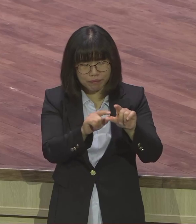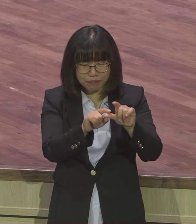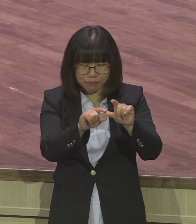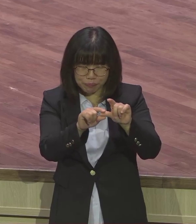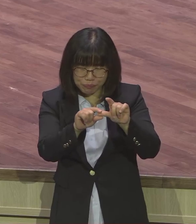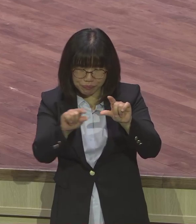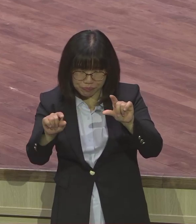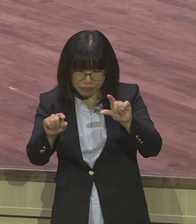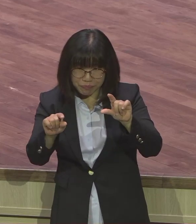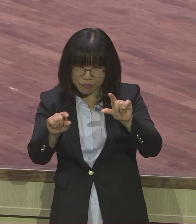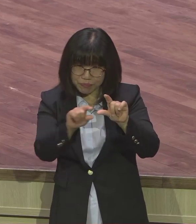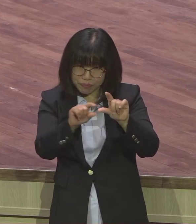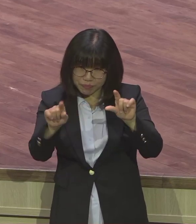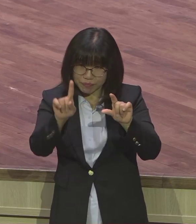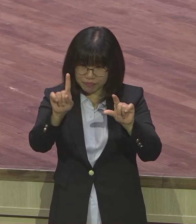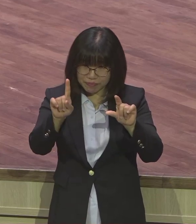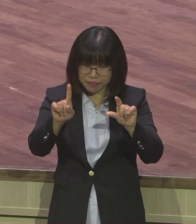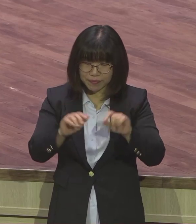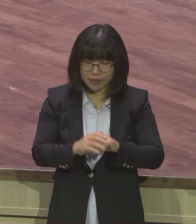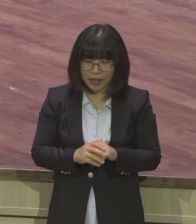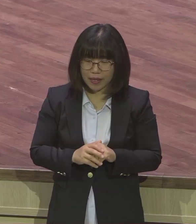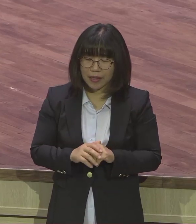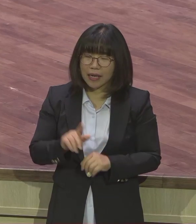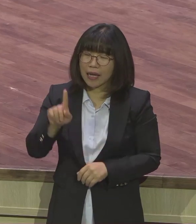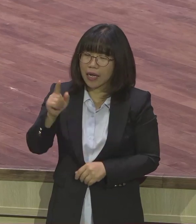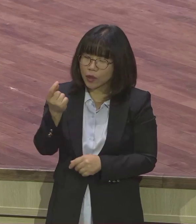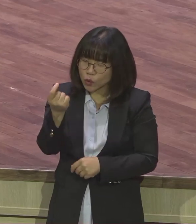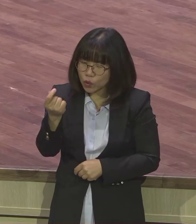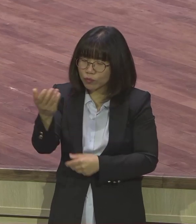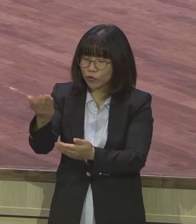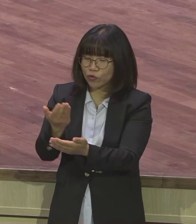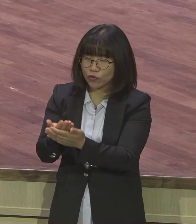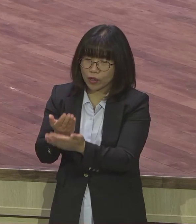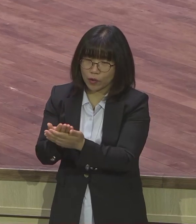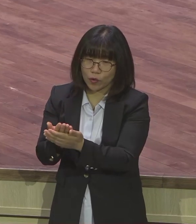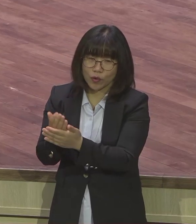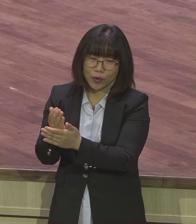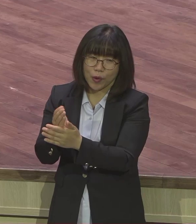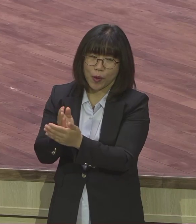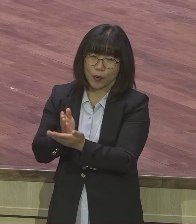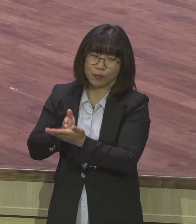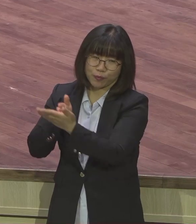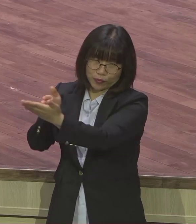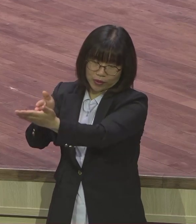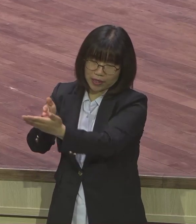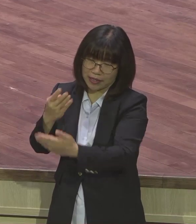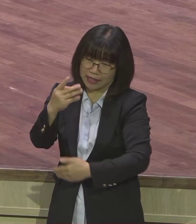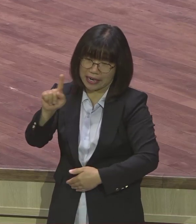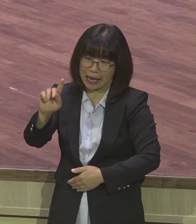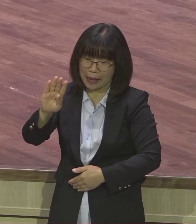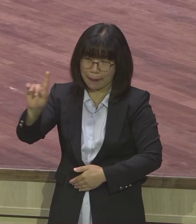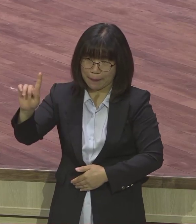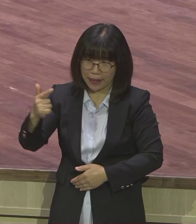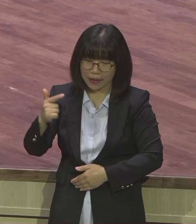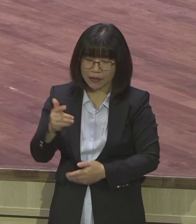말까요. 근데 그걸 달라고 합니다. 그래야 이 허락할 것 같으니까 나만을 다 읽어버린